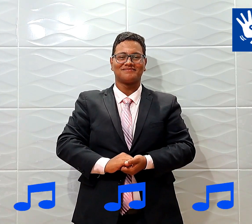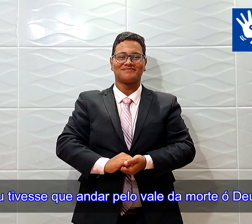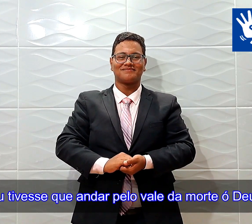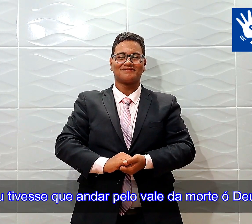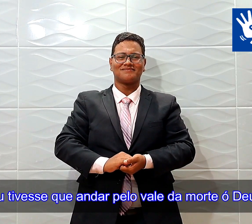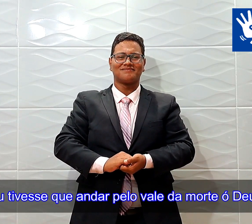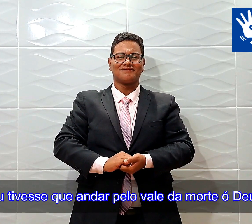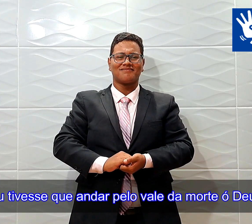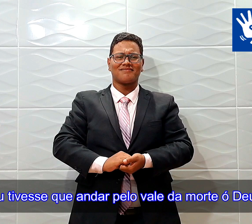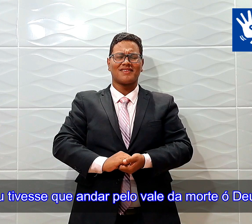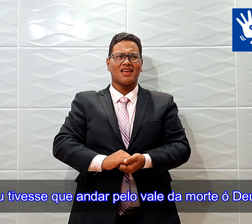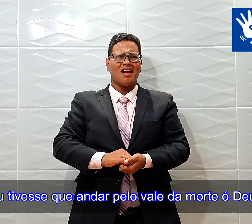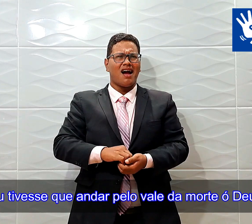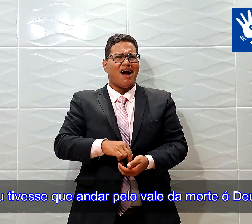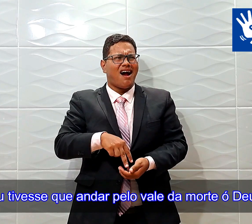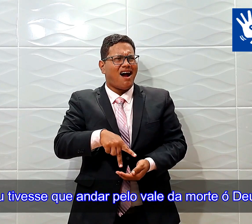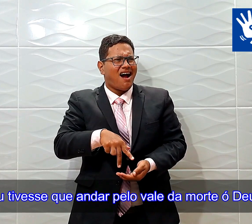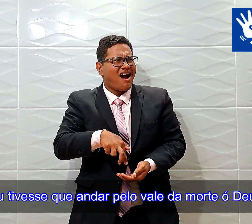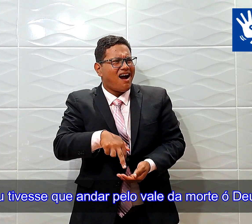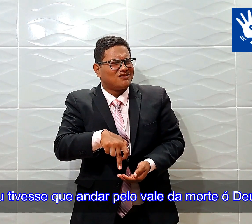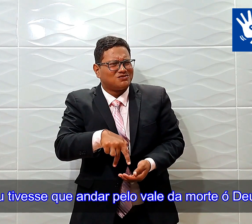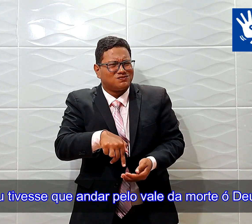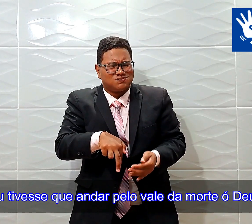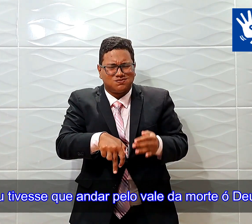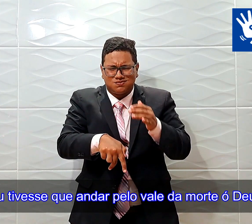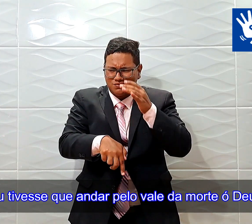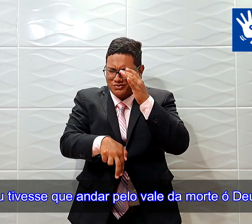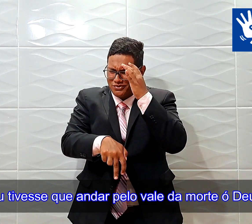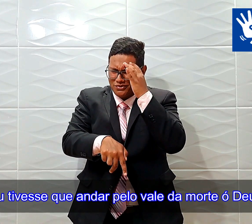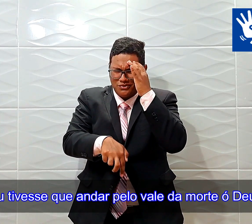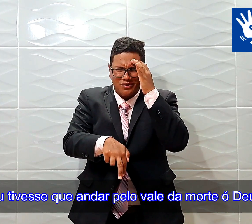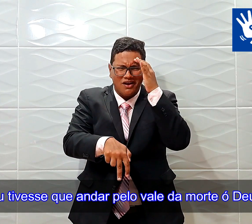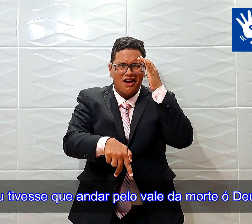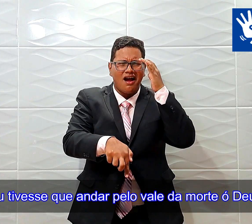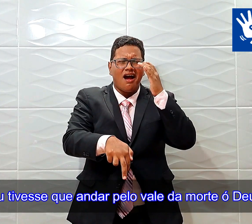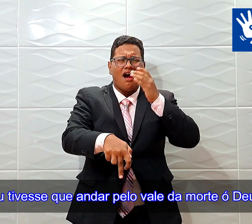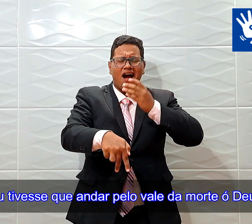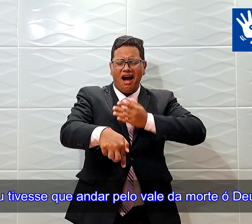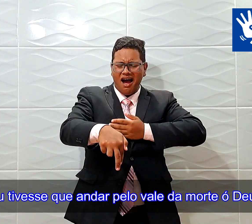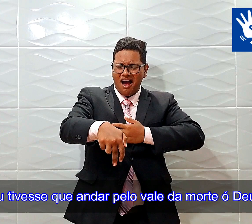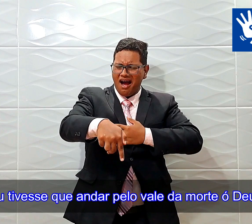Se eu tivesse que andar